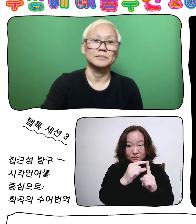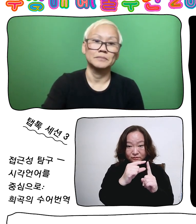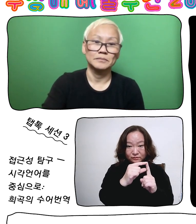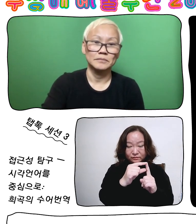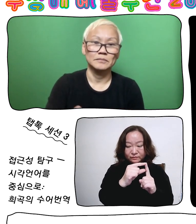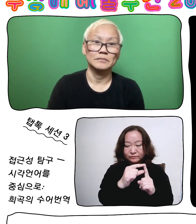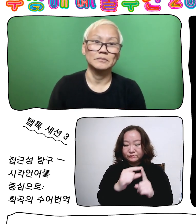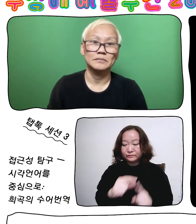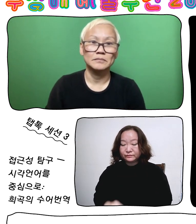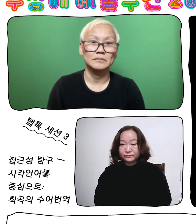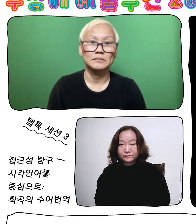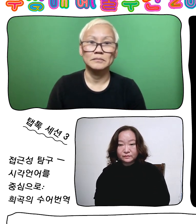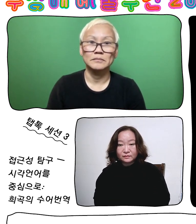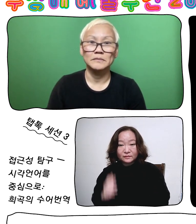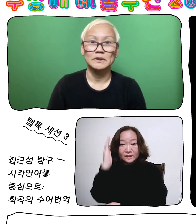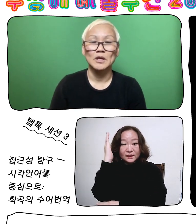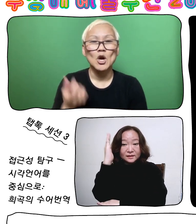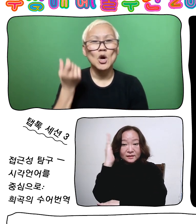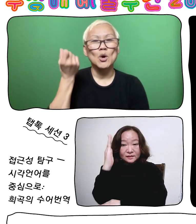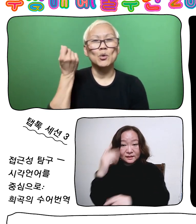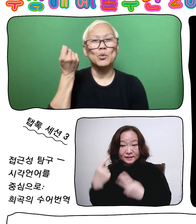단어,